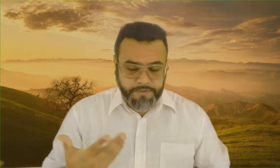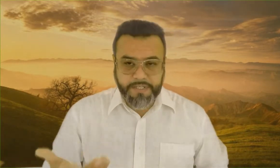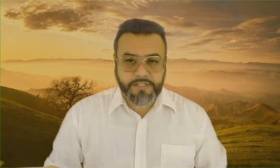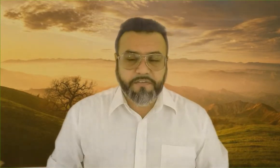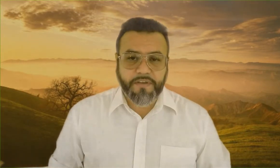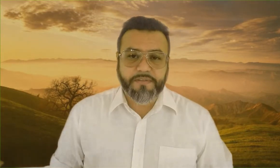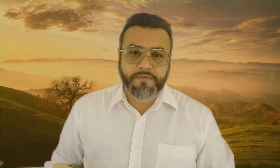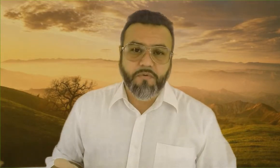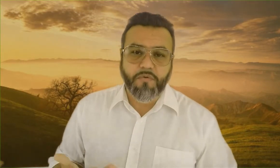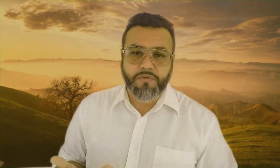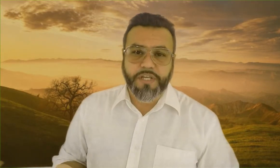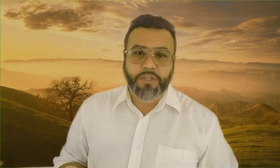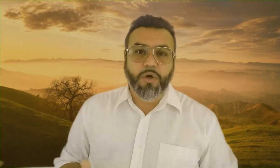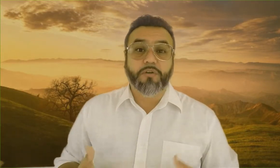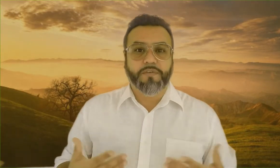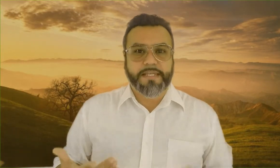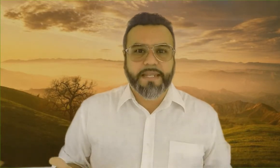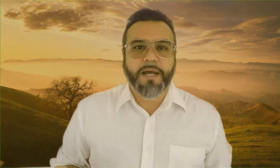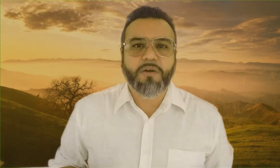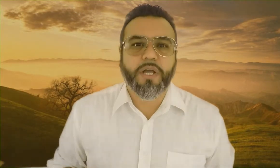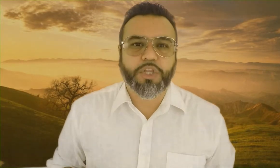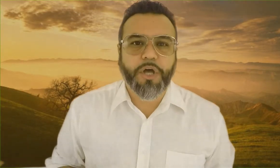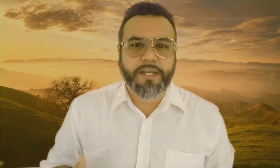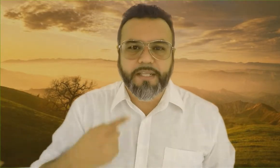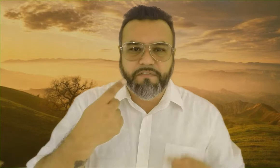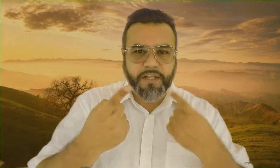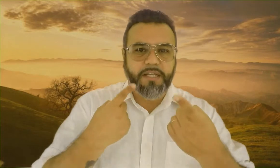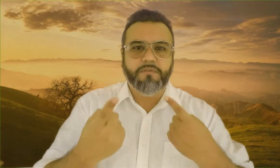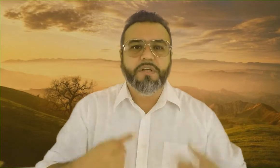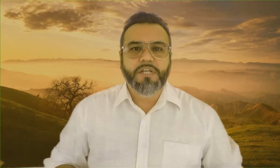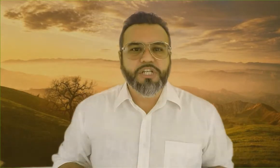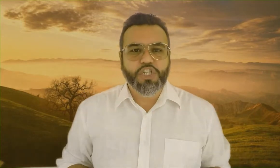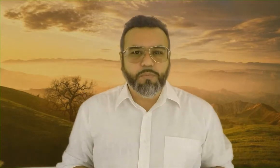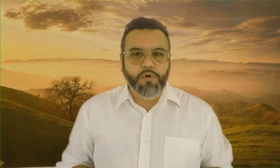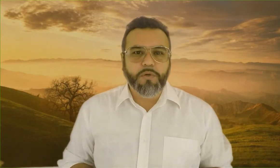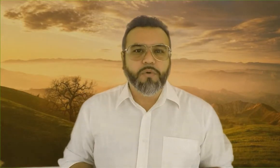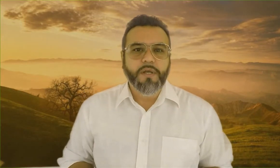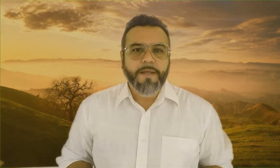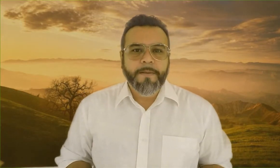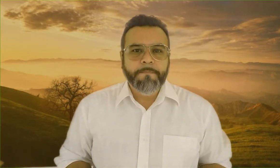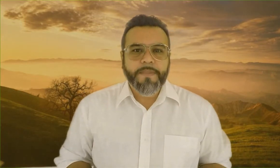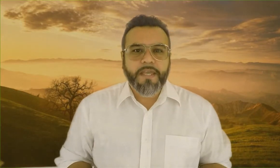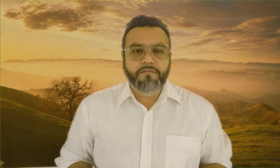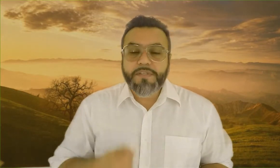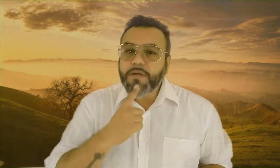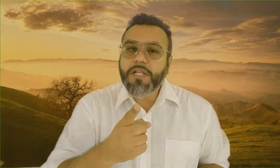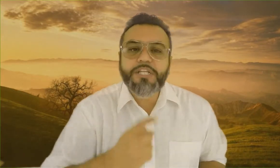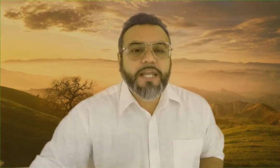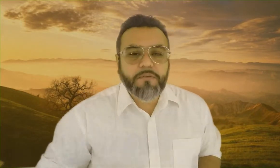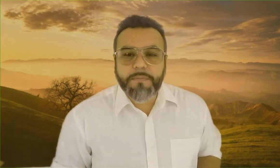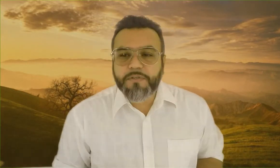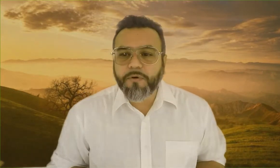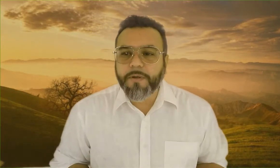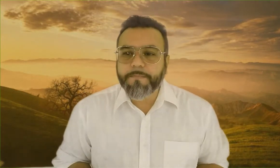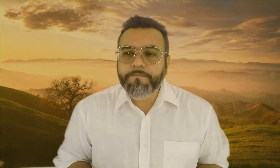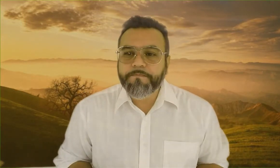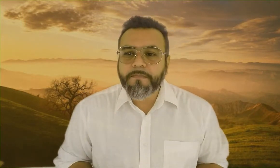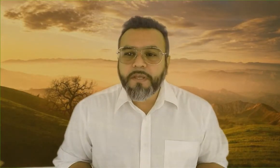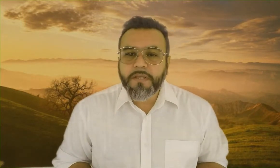que já fez algum curso de retórica, você que trabalha com retórica, né, falando diante do público, você olha direto para a pessoa, e aí